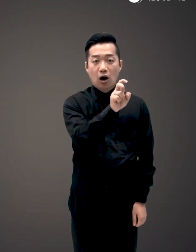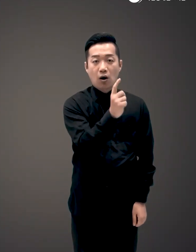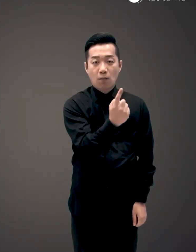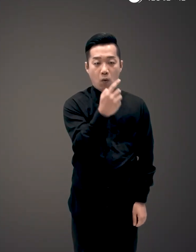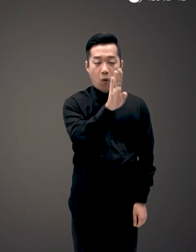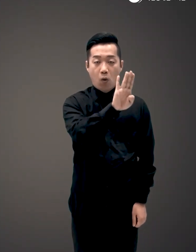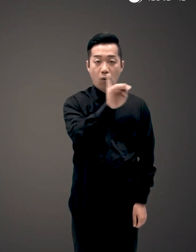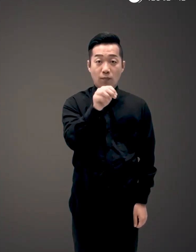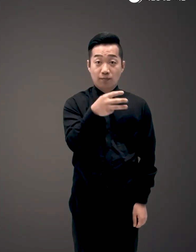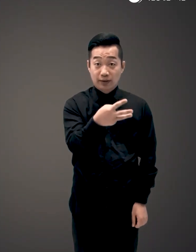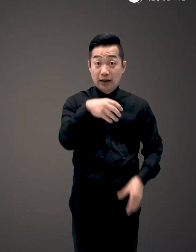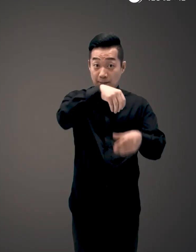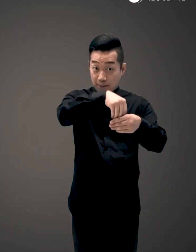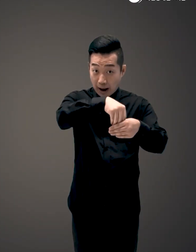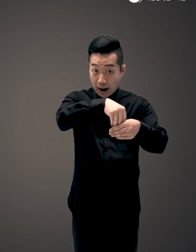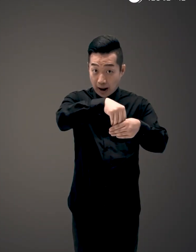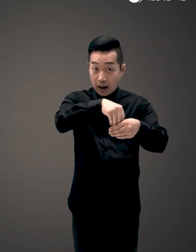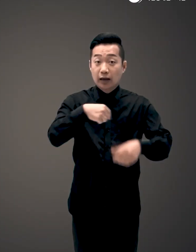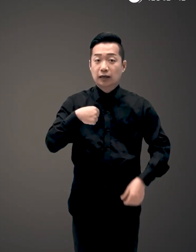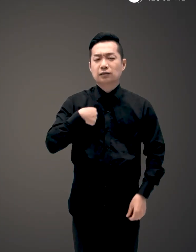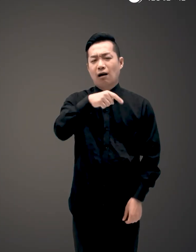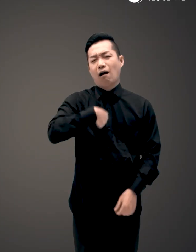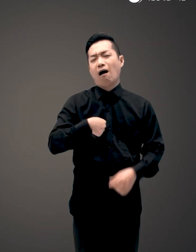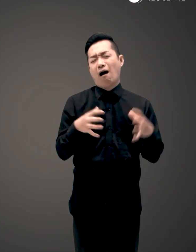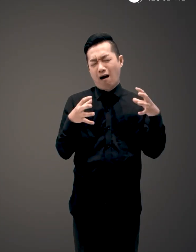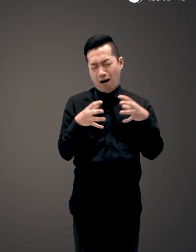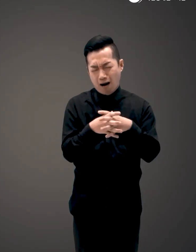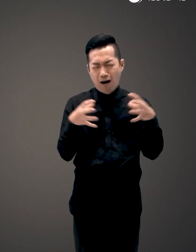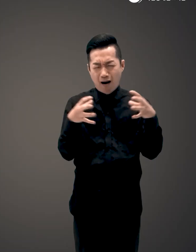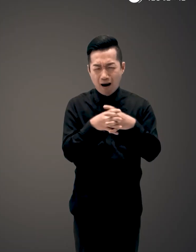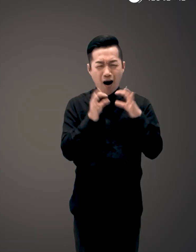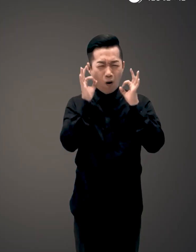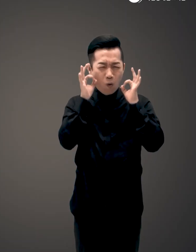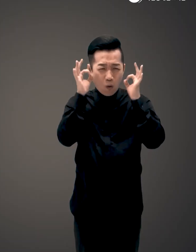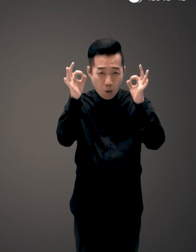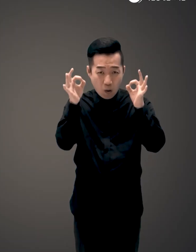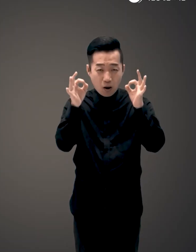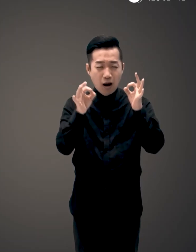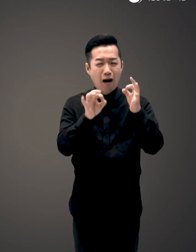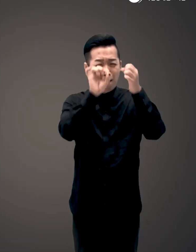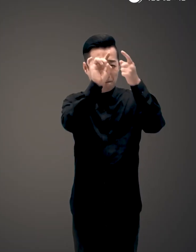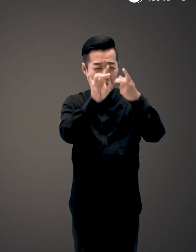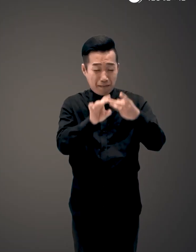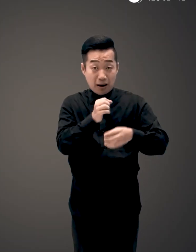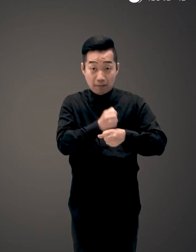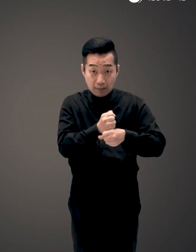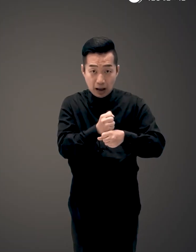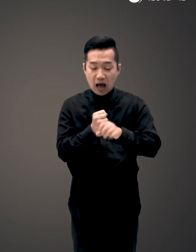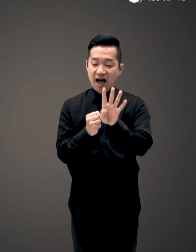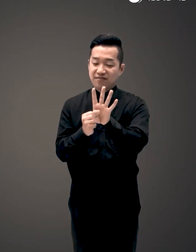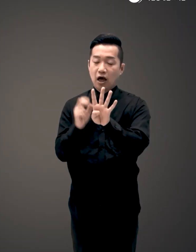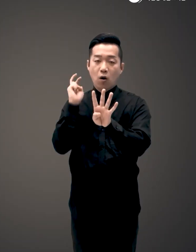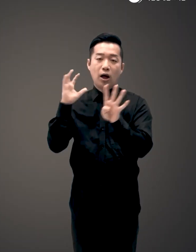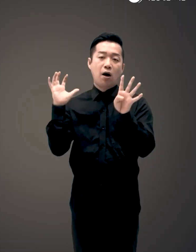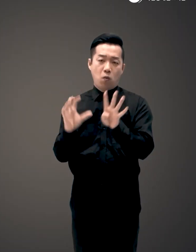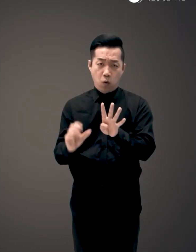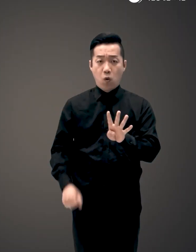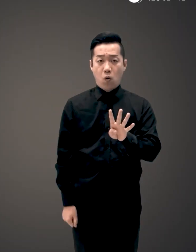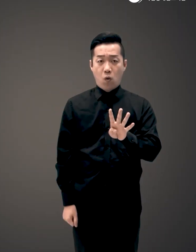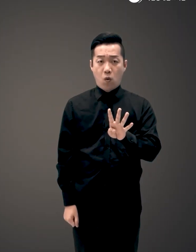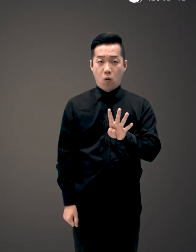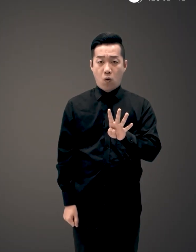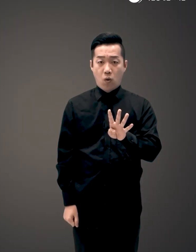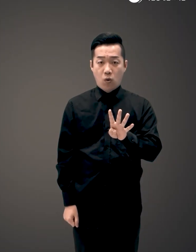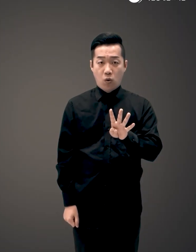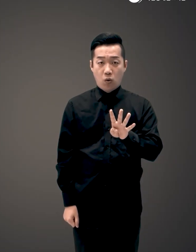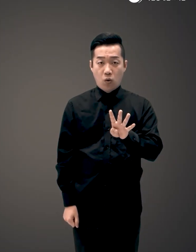모빌이 들어있는 세트고, 저희가 토리든이랑 정말 공들여서 하나하나 이걸 제작하는데 4개의 회사가